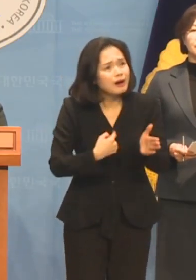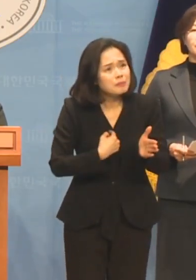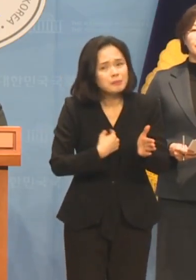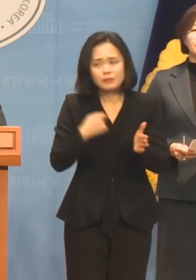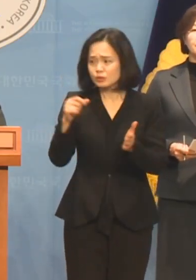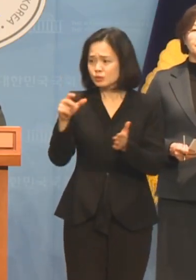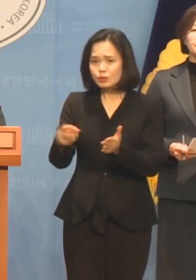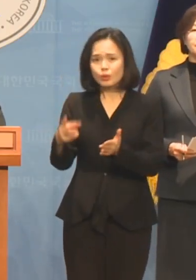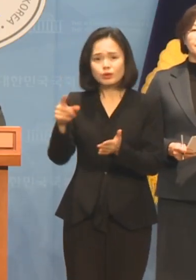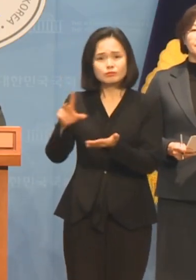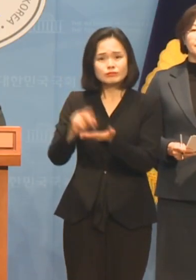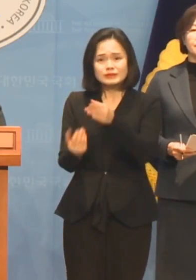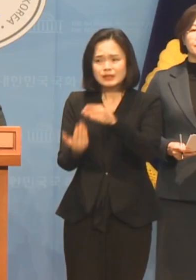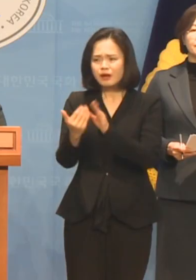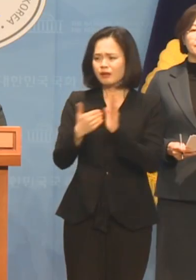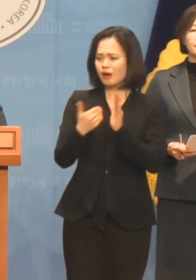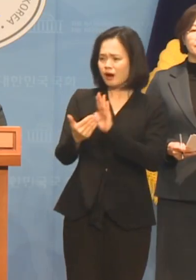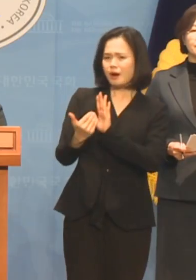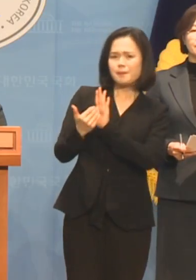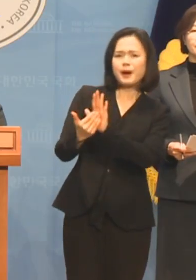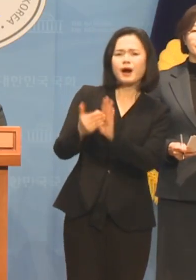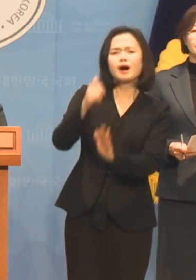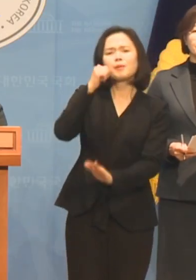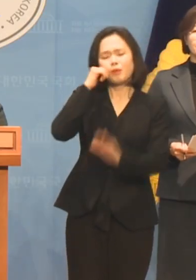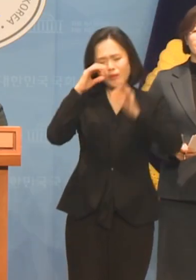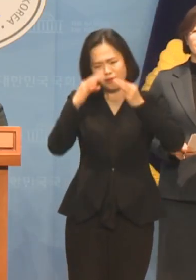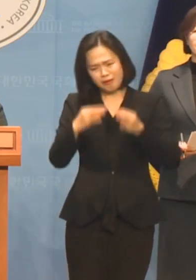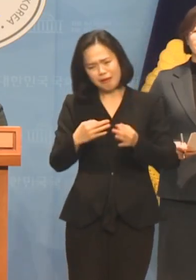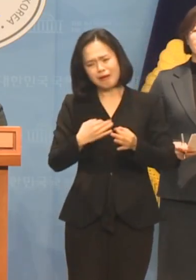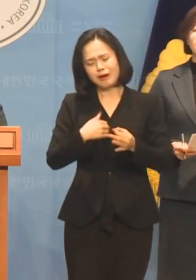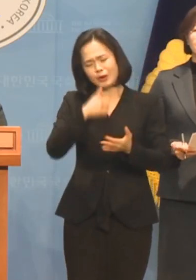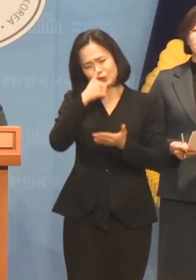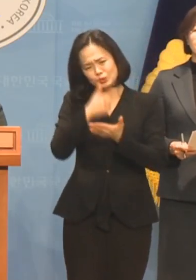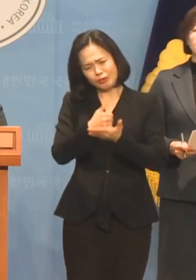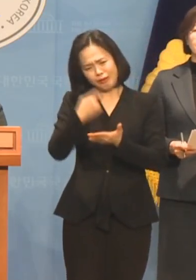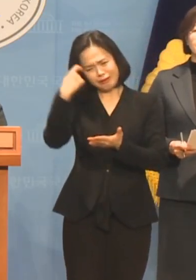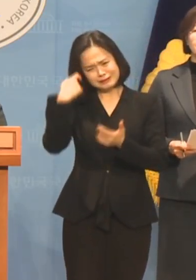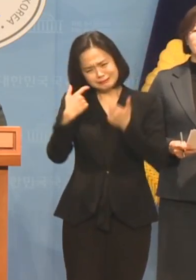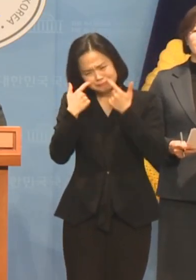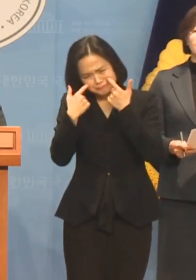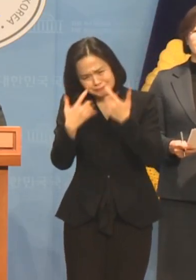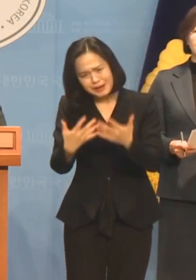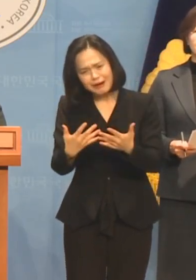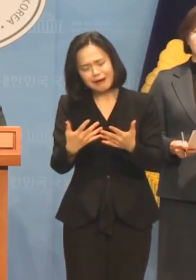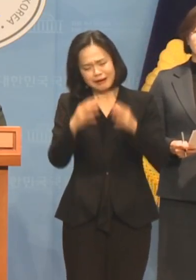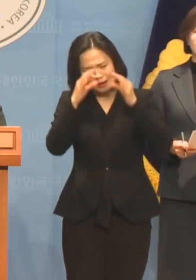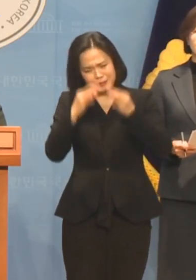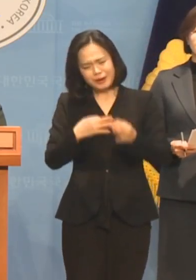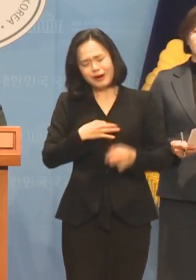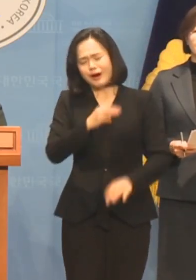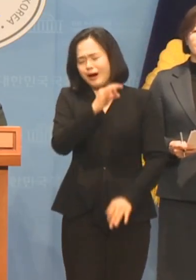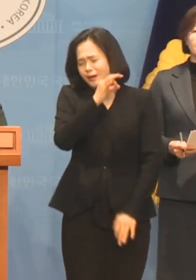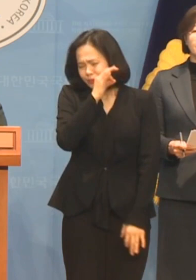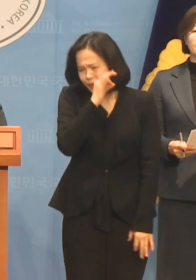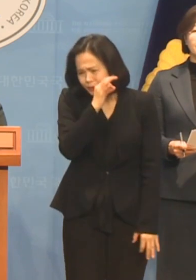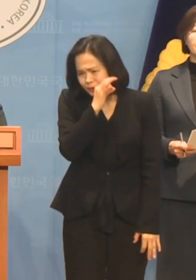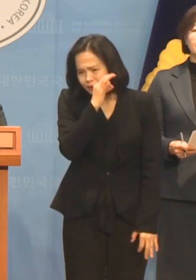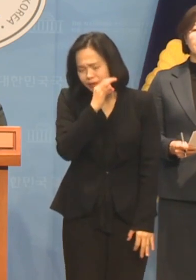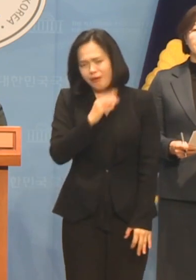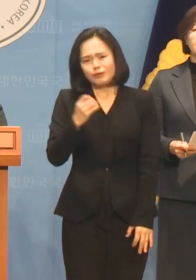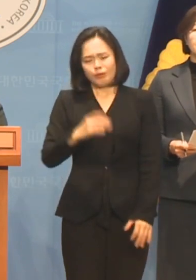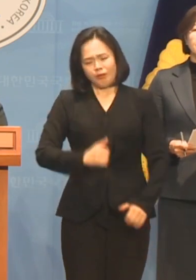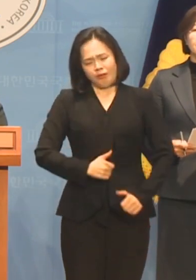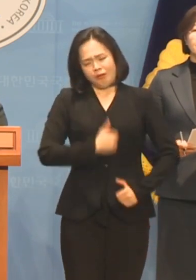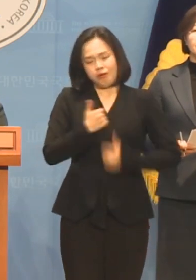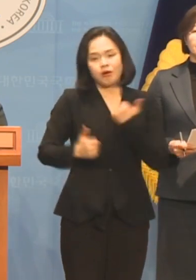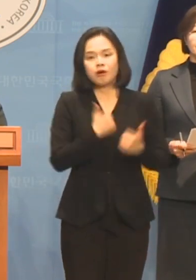후에 그 개인이 경험하는 죄책감, 수치심, 배신감, 분노 등과 같은 스트레스 반응입니다. 도덕적